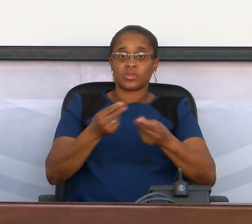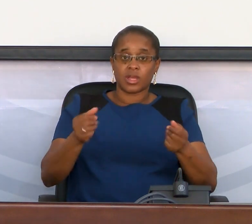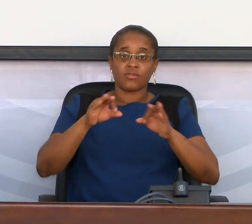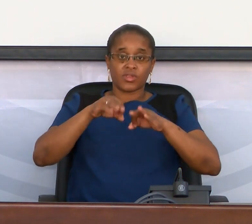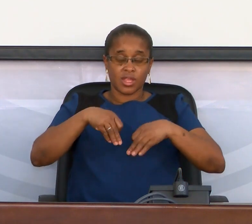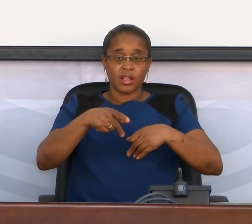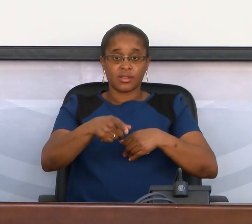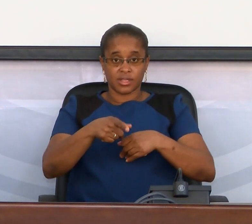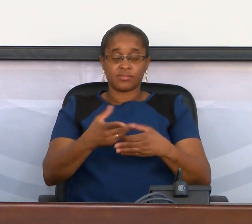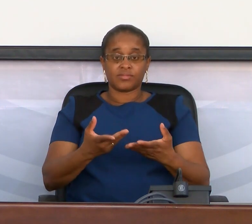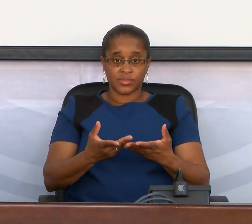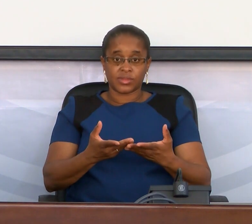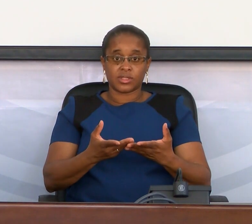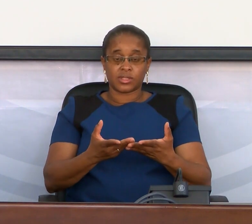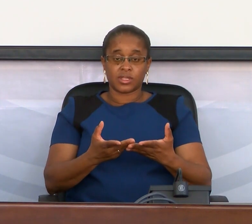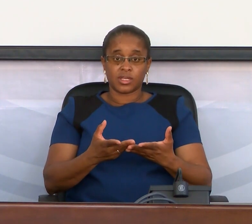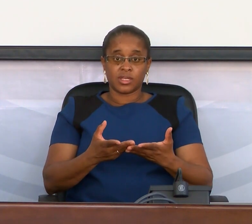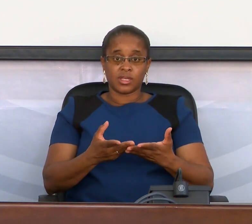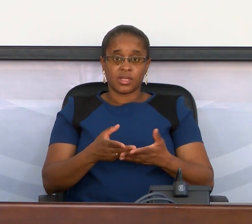final